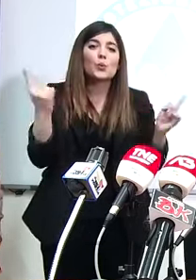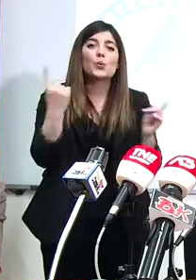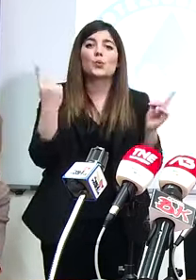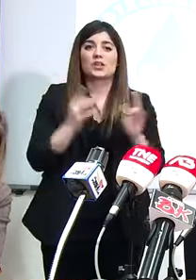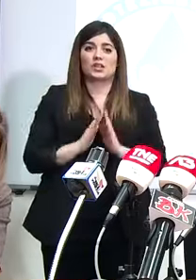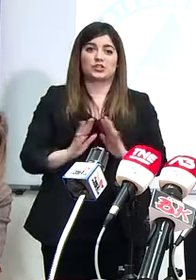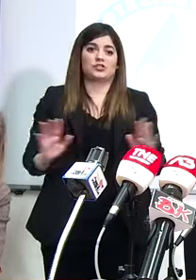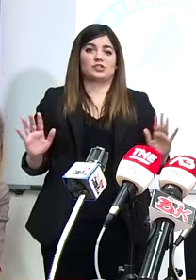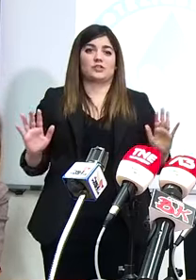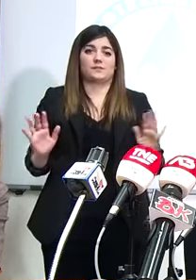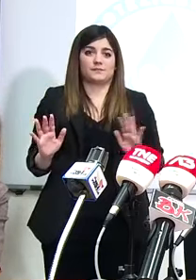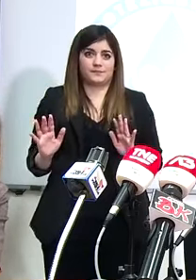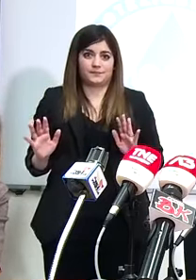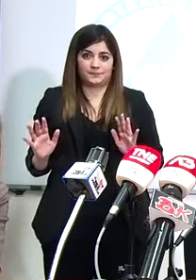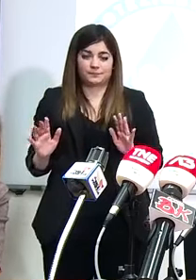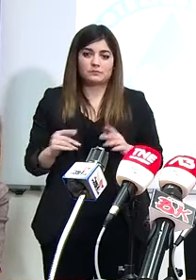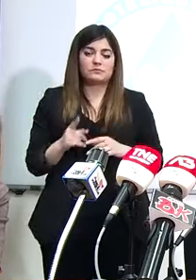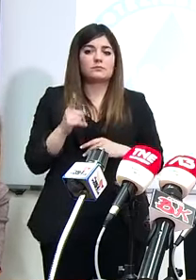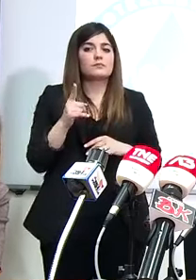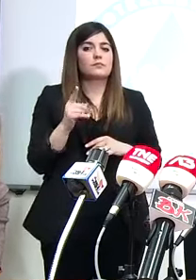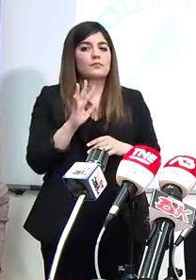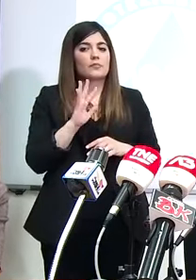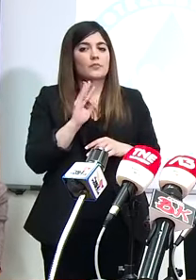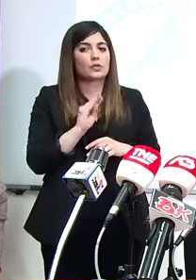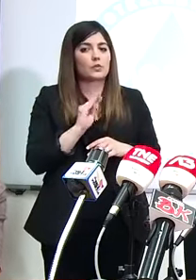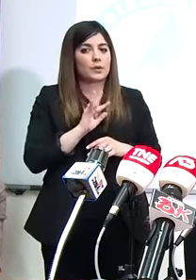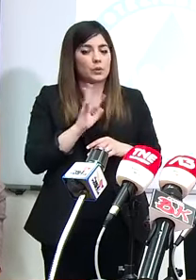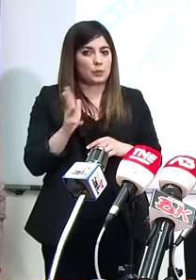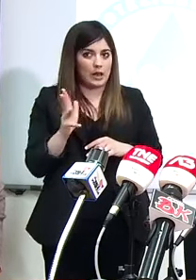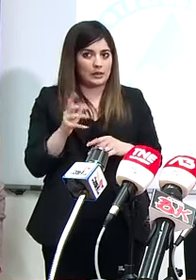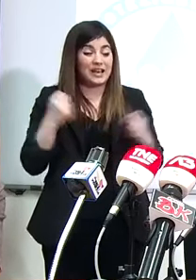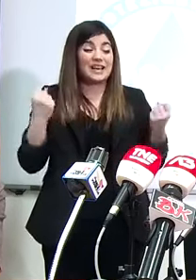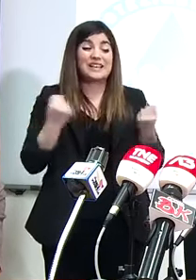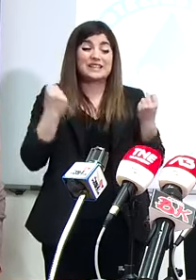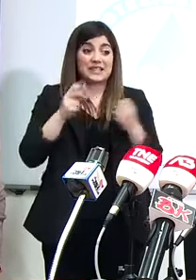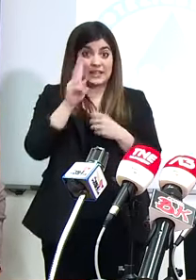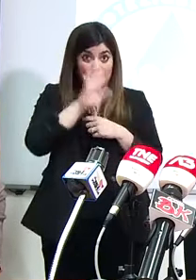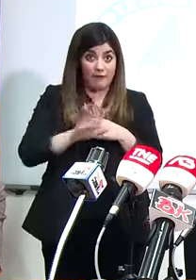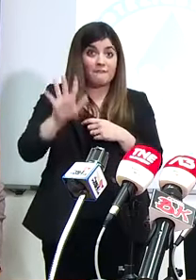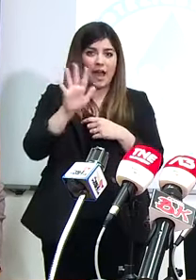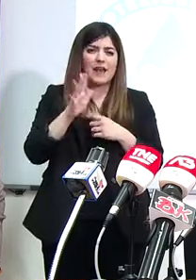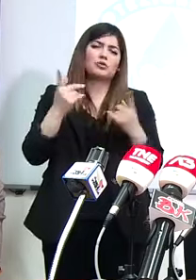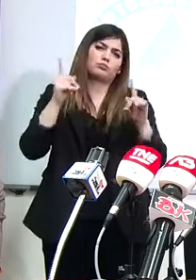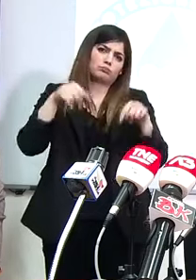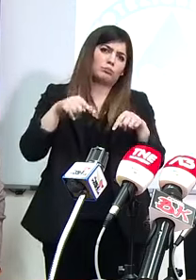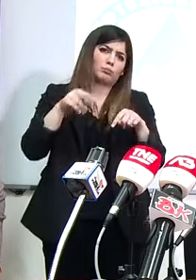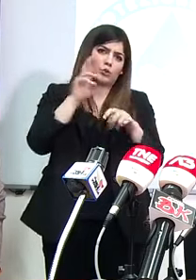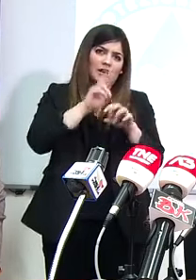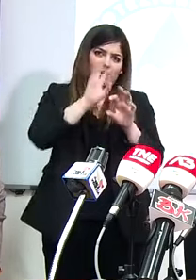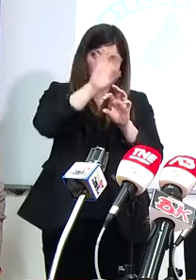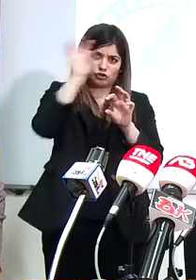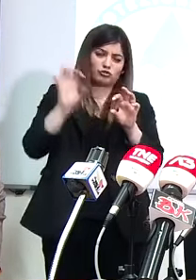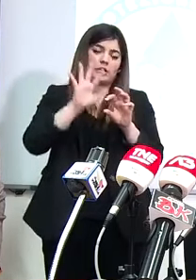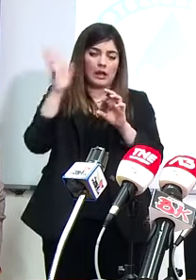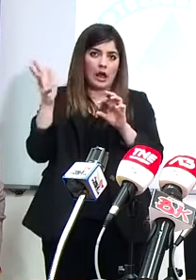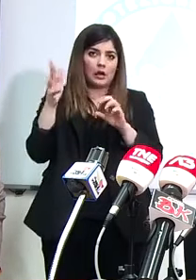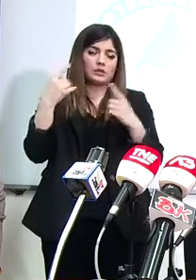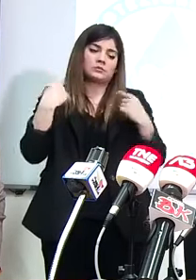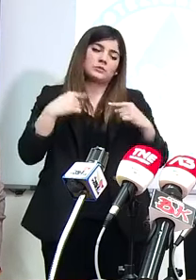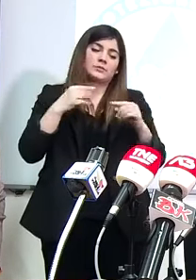settimane intere in cui questa iniziativa del veneto e anche di altre regioni è stata anche aspramente criticata questione